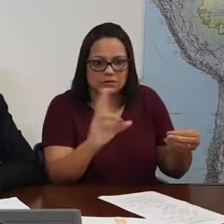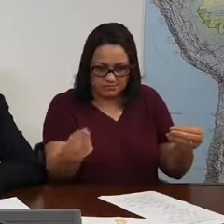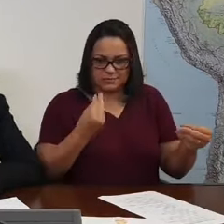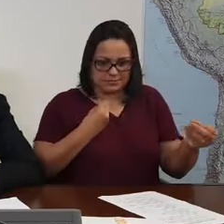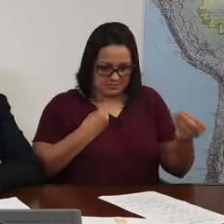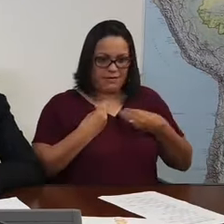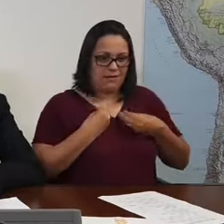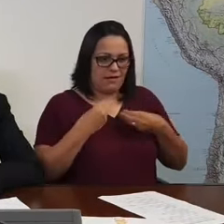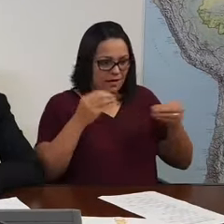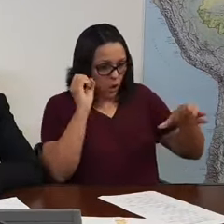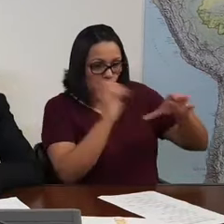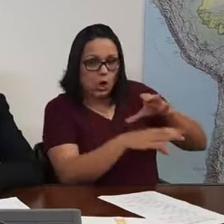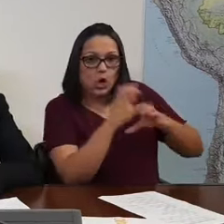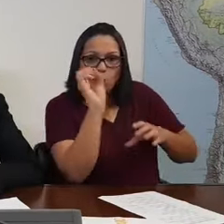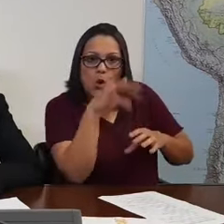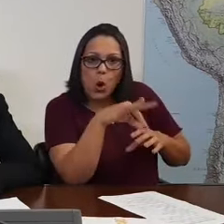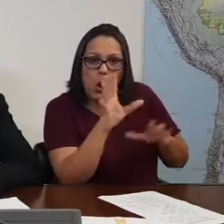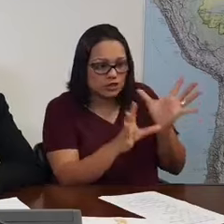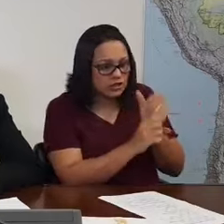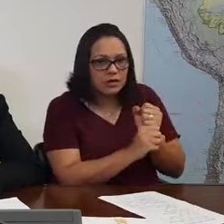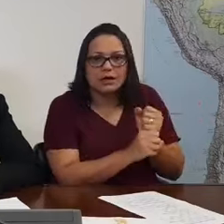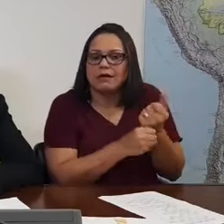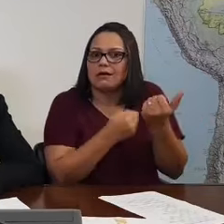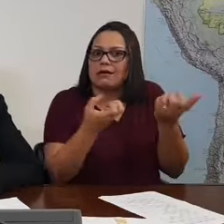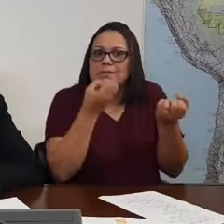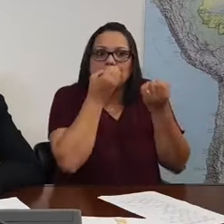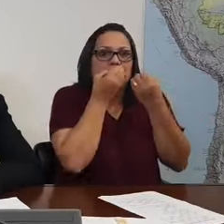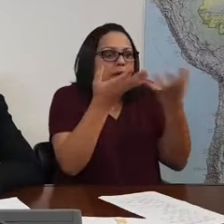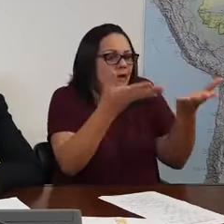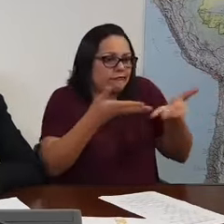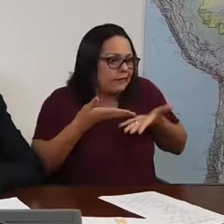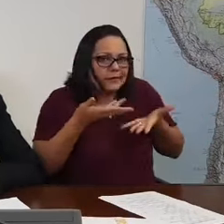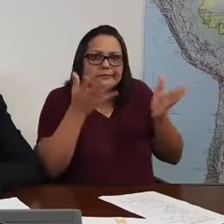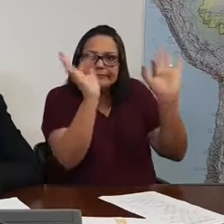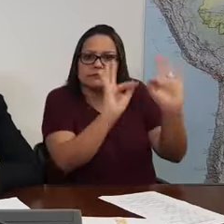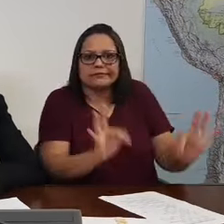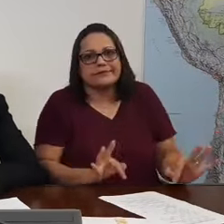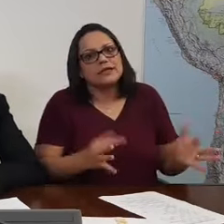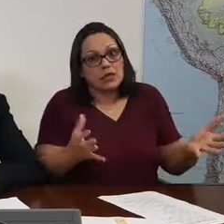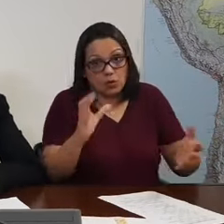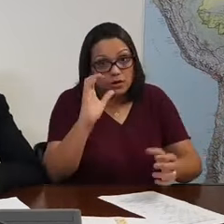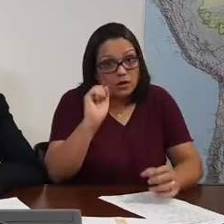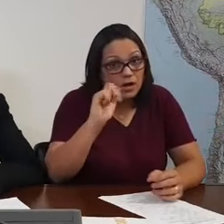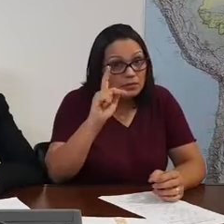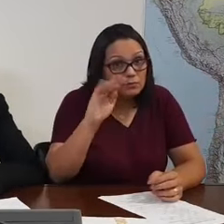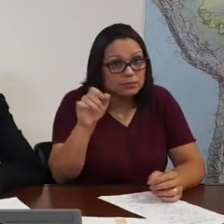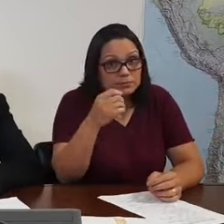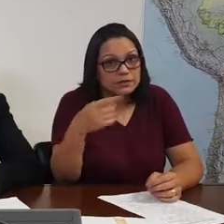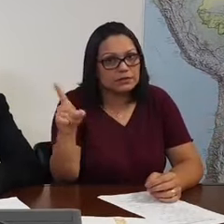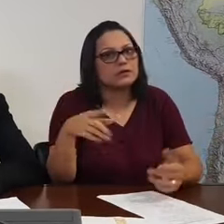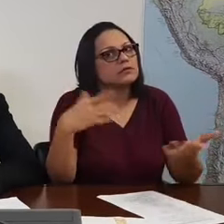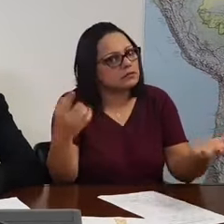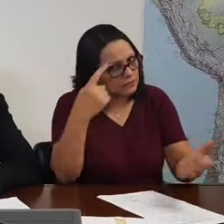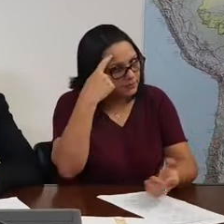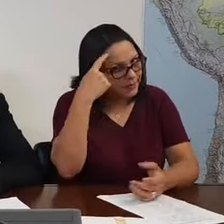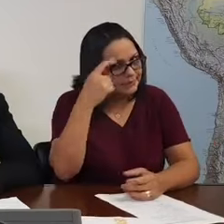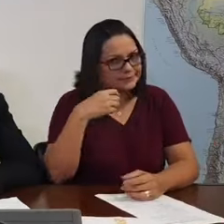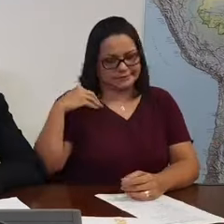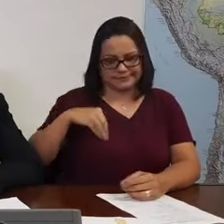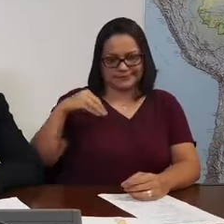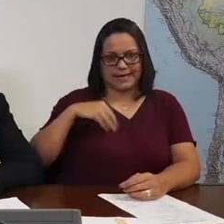outra no meu orçamento doméstico, era muito bem-vindo, como capitão do Exército. Imagine quem tem um salário aí